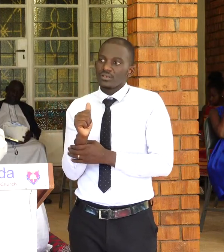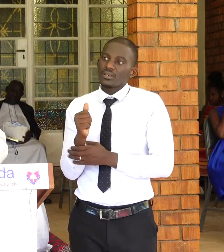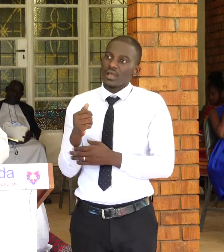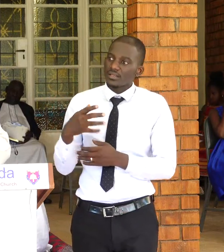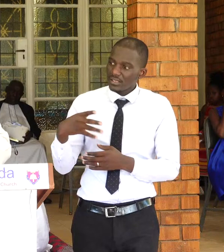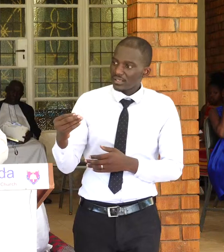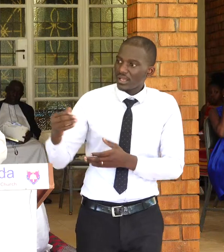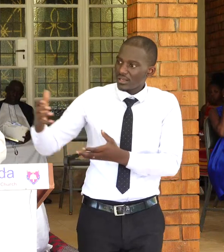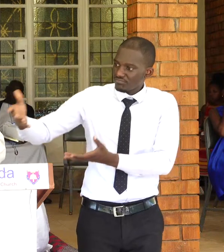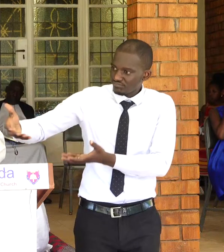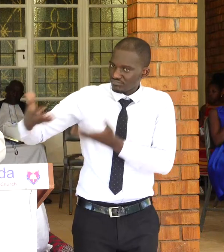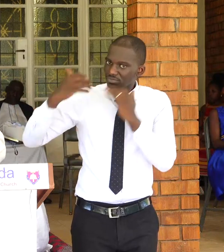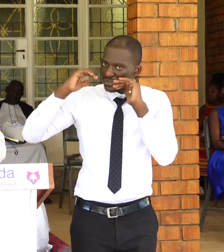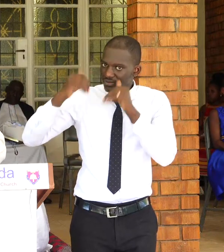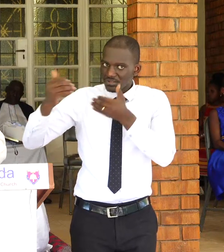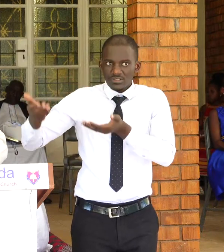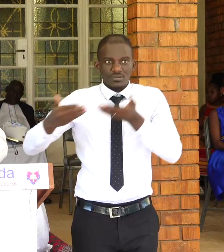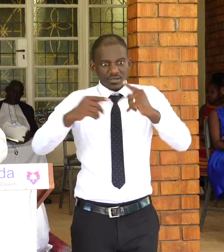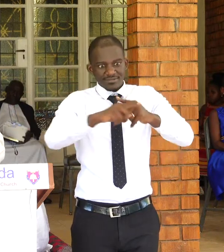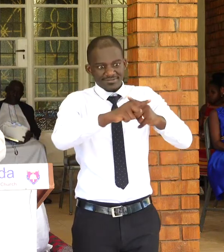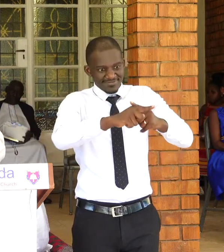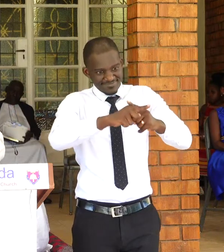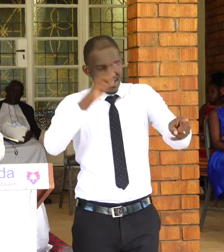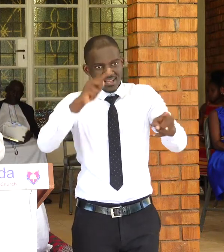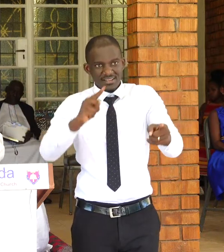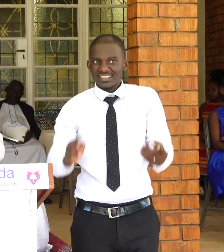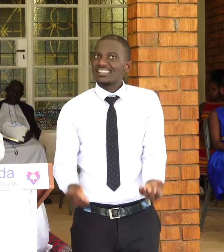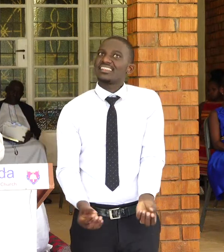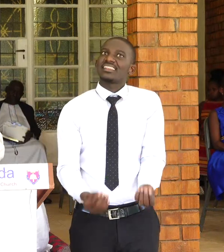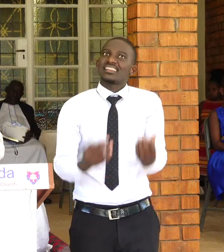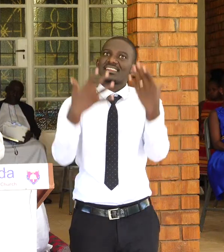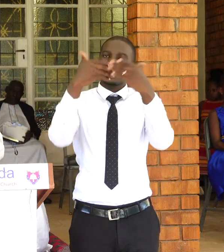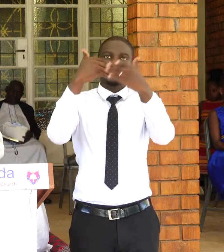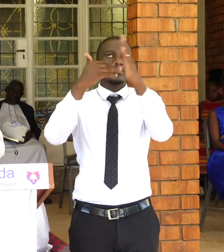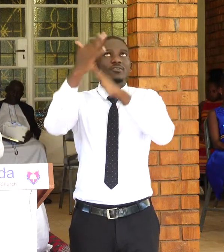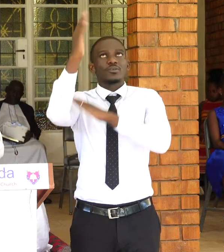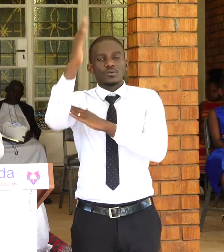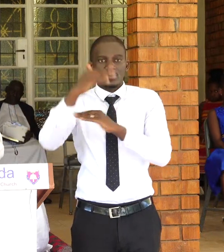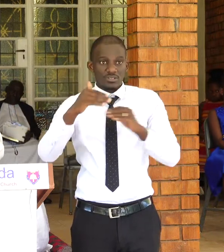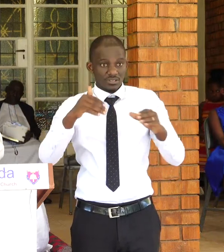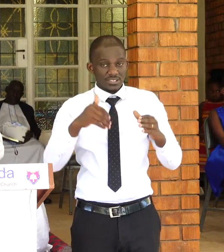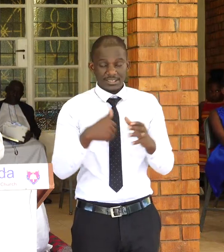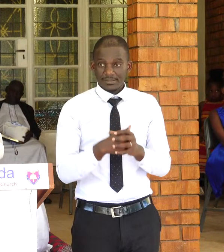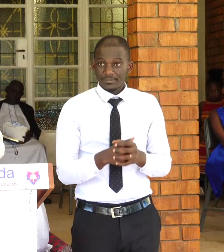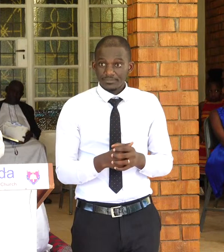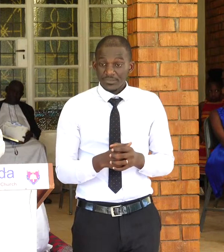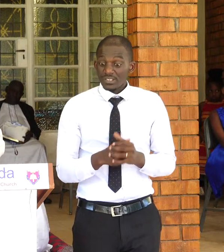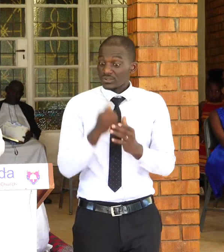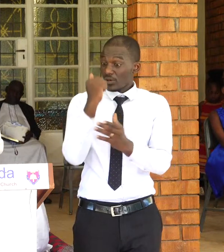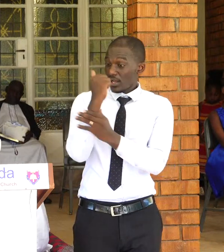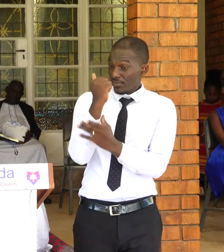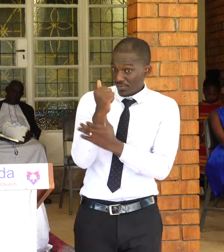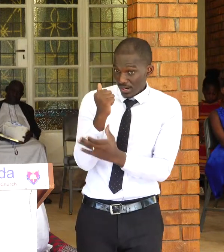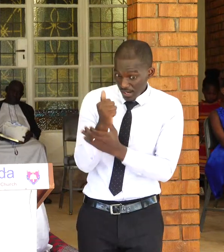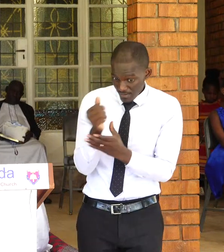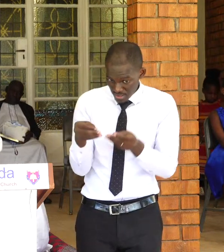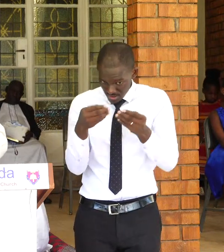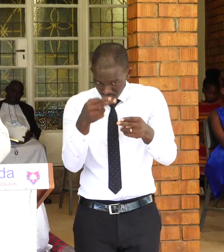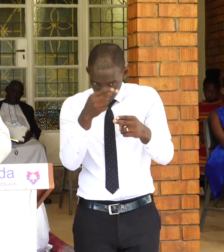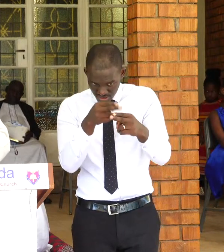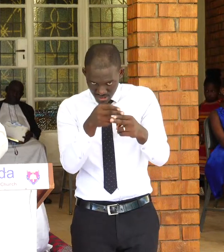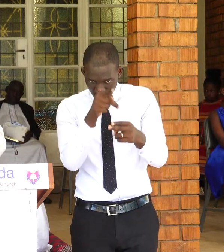endiga n'agiwaayo okuba ekiweebwayo ekyokebwa mu maaso mu kifo ky'omwana we. Ibulayimu n'atuuma ekifo